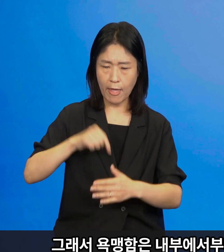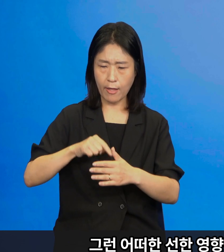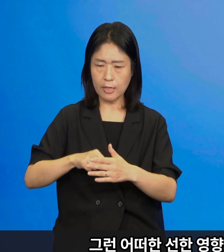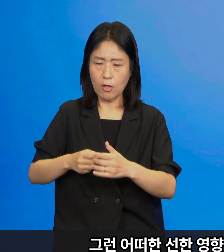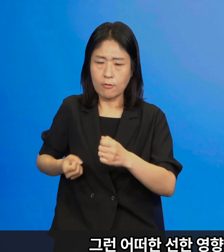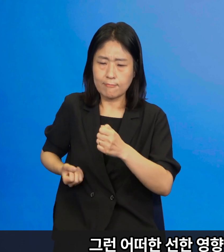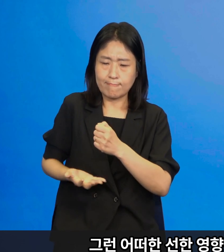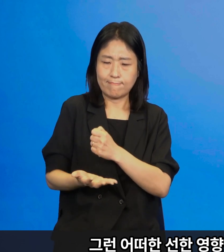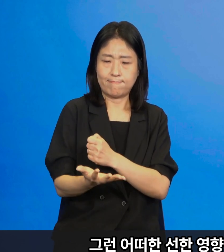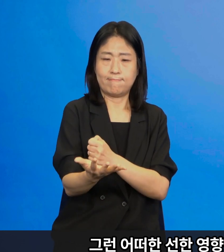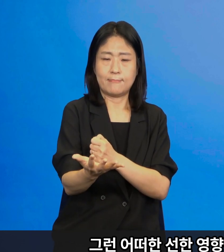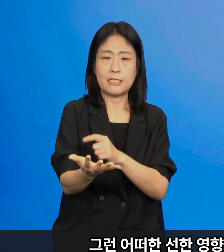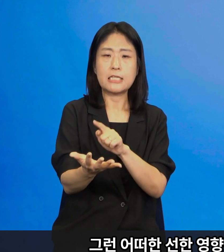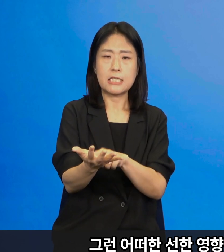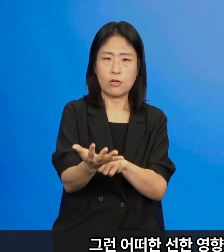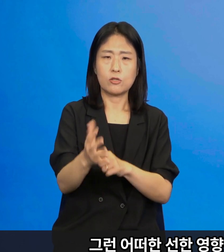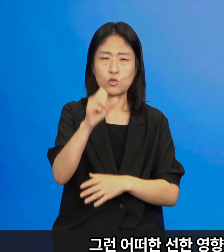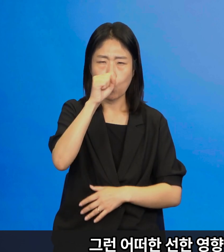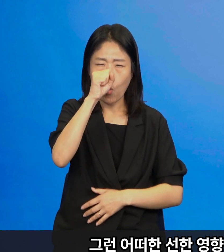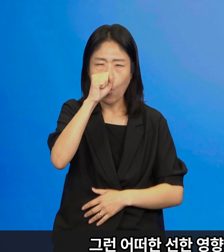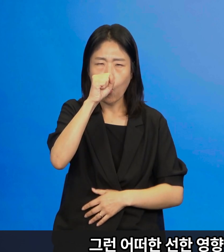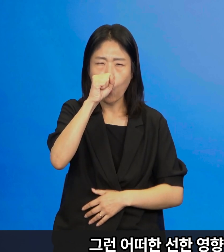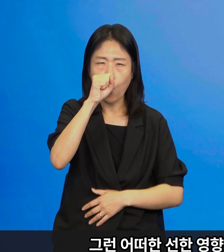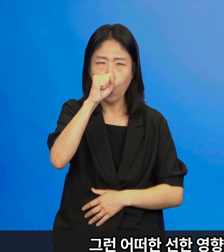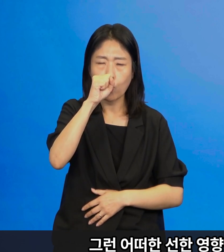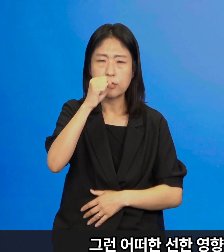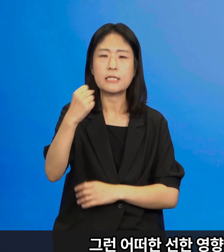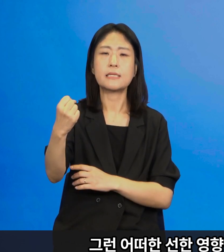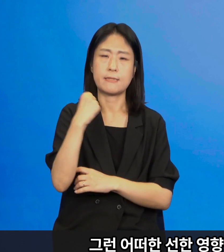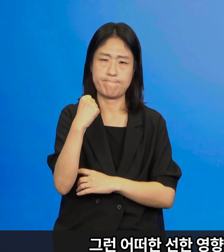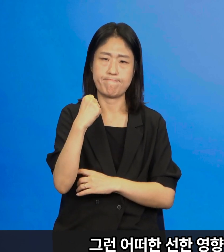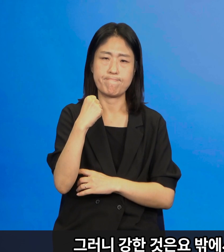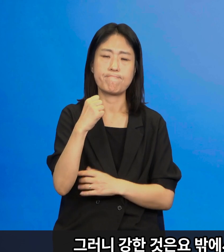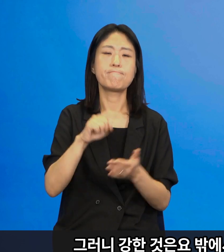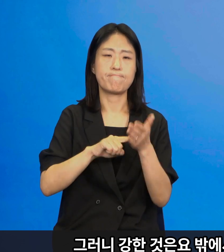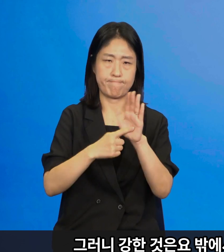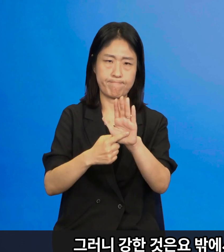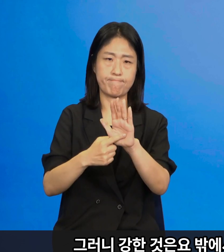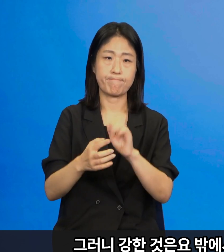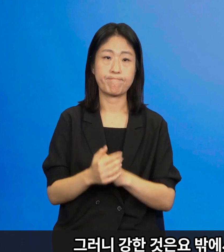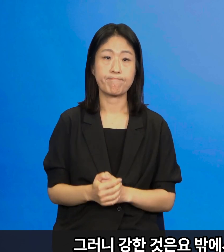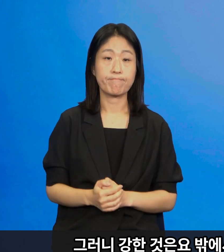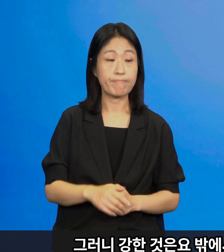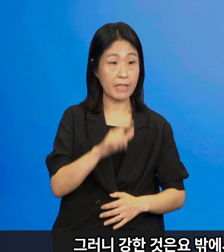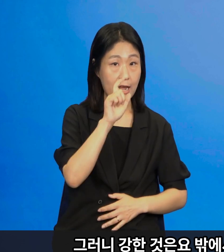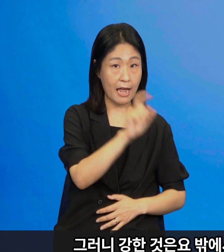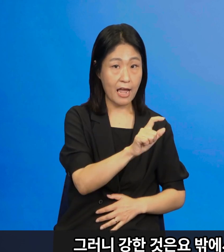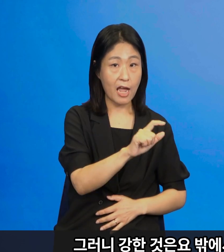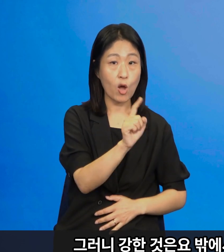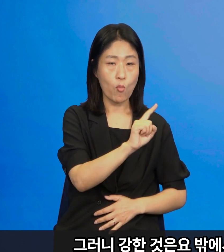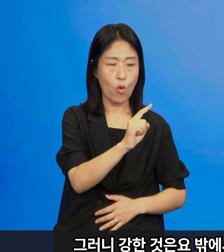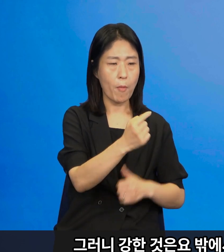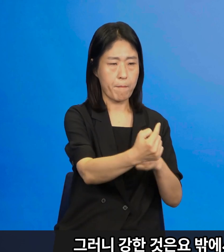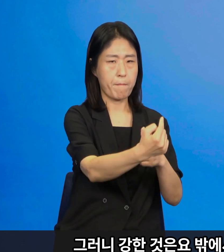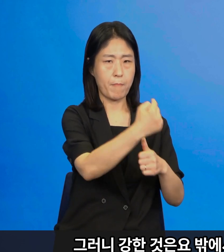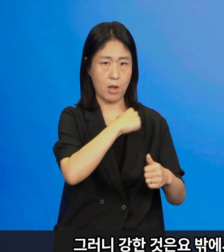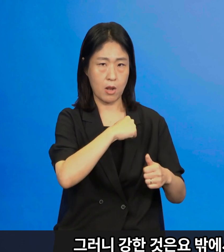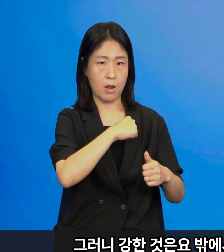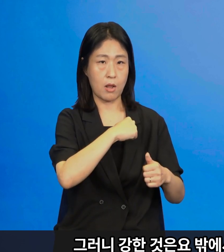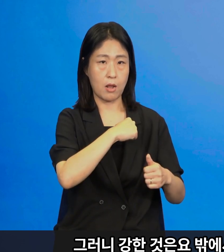흘러가는 그런 어떠한 선한 영향력, 선한 힘을 말하는 거예요. 그러니 강한 것은요, 밖에서 들어올